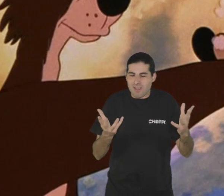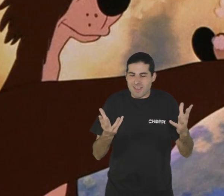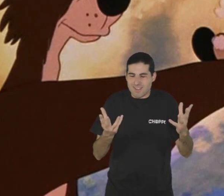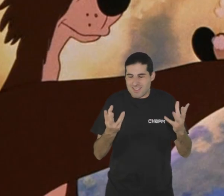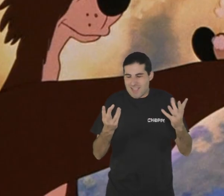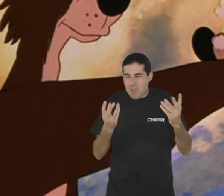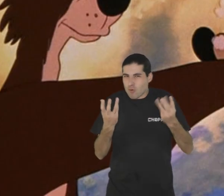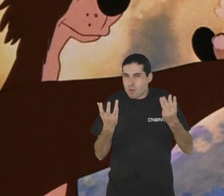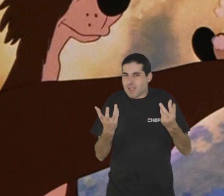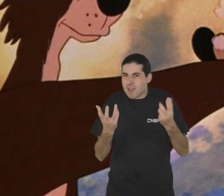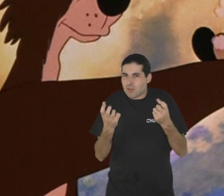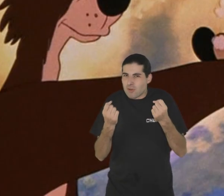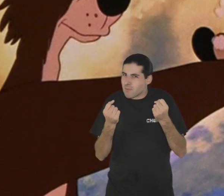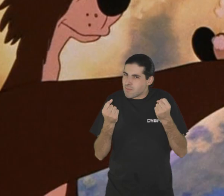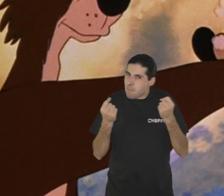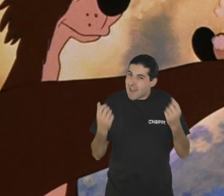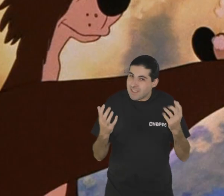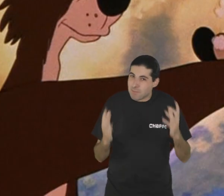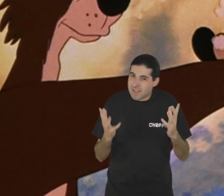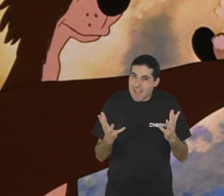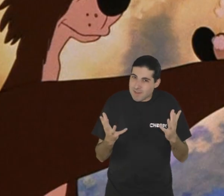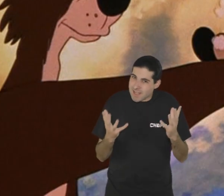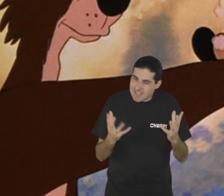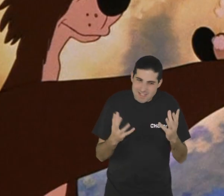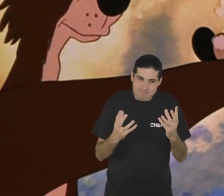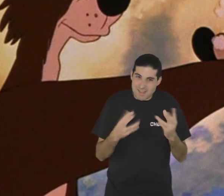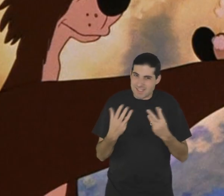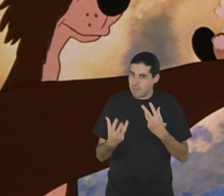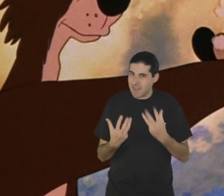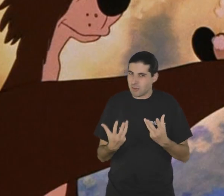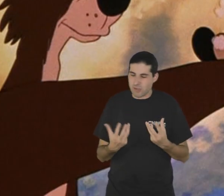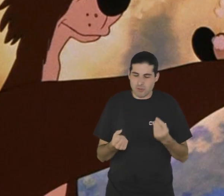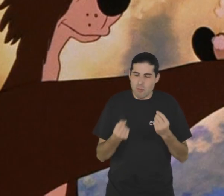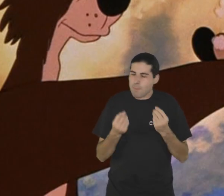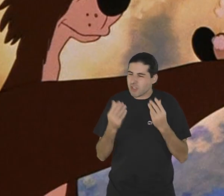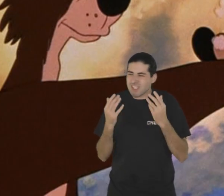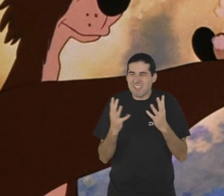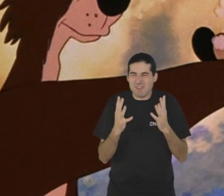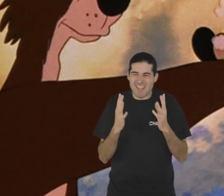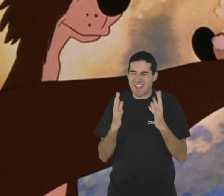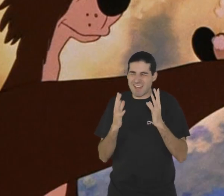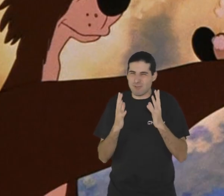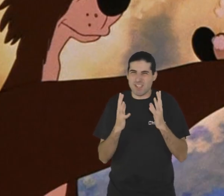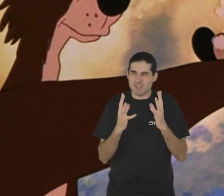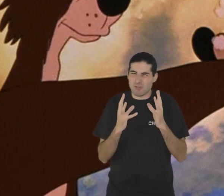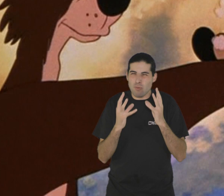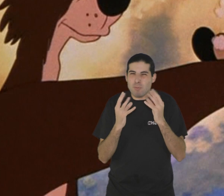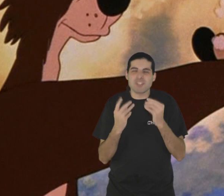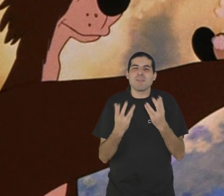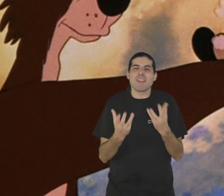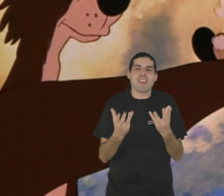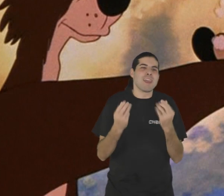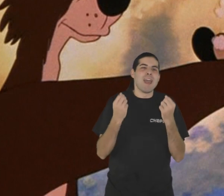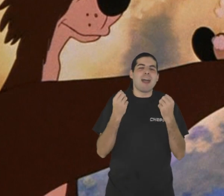Però è un comportamento mal interpretabile il mettersi le mani addosso. Com'è possibile che accada questo?